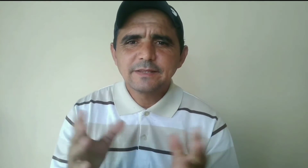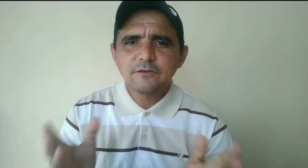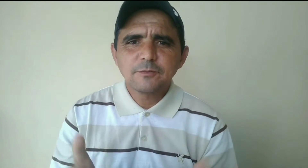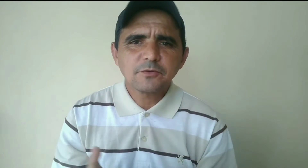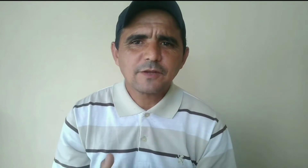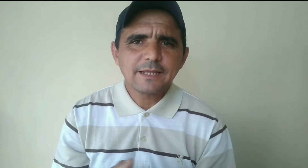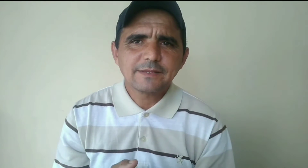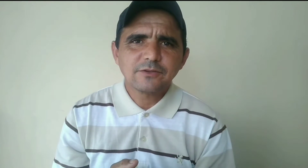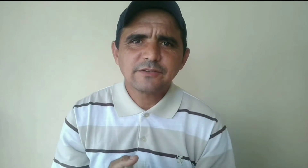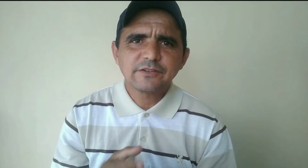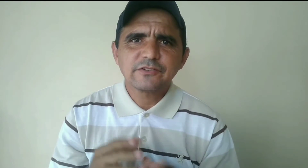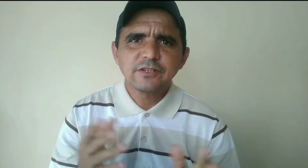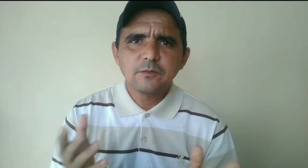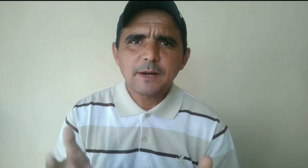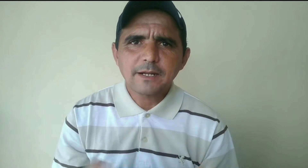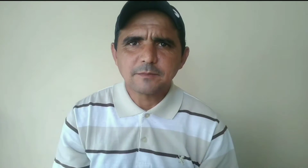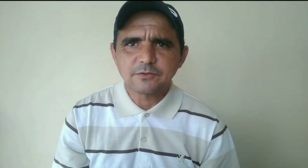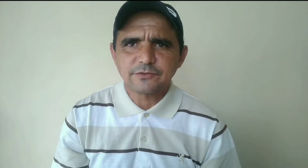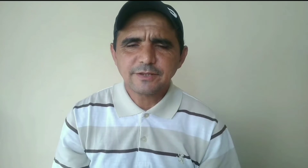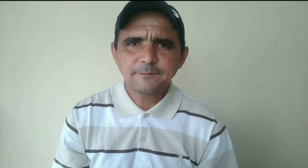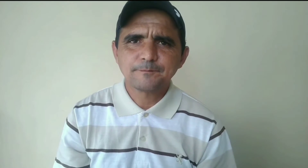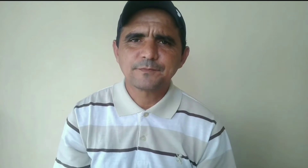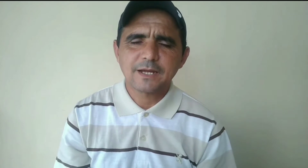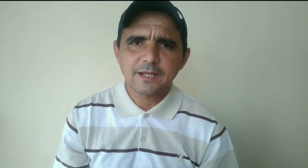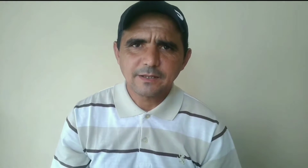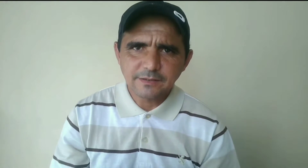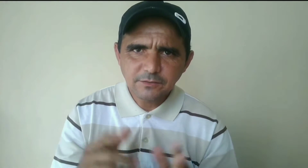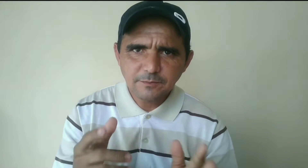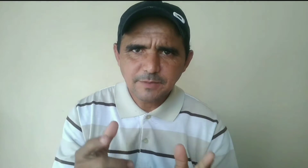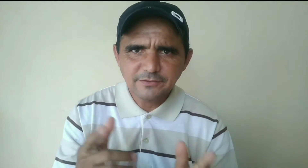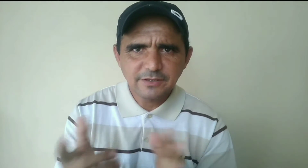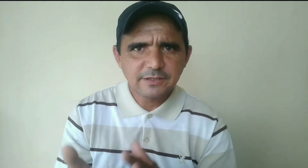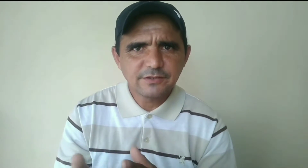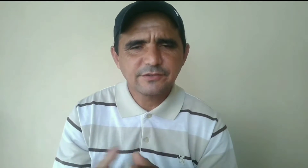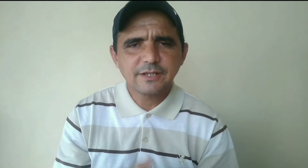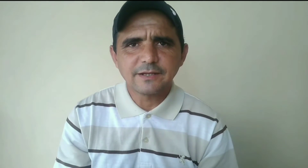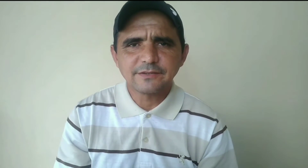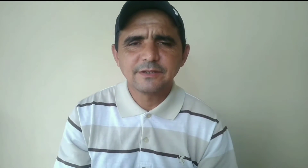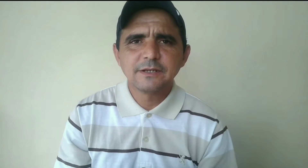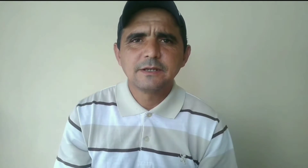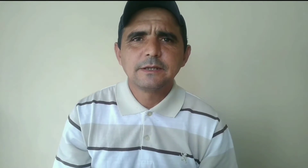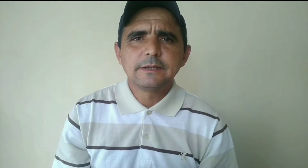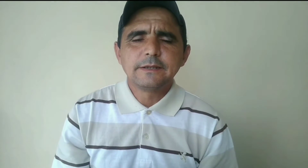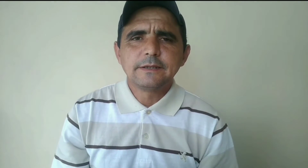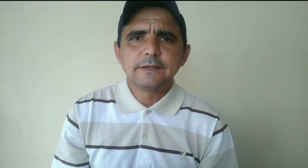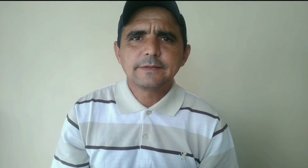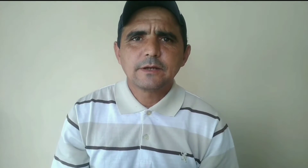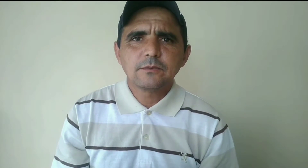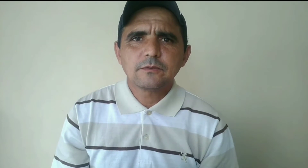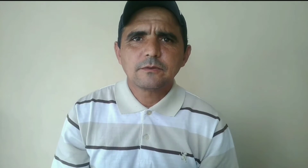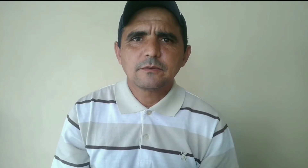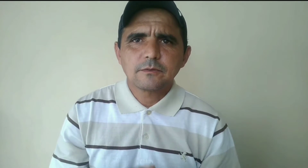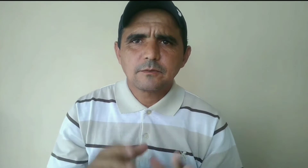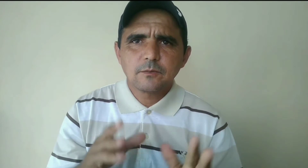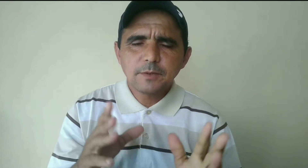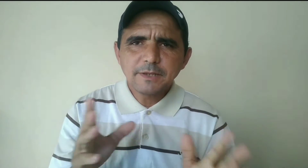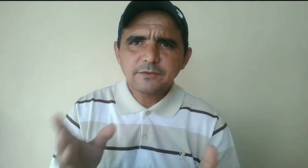Então vamos falar então desses 5 parâmetros, né? Da língua brasileira de sinais. Então, o primeiro